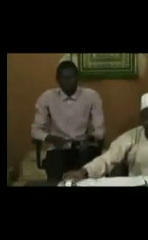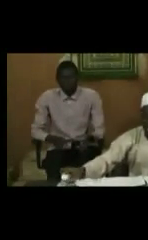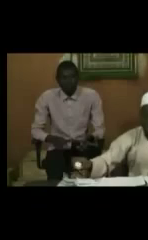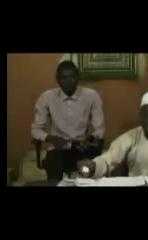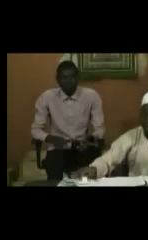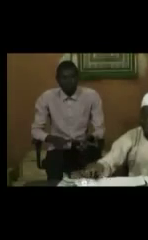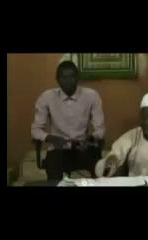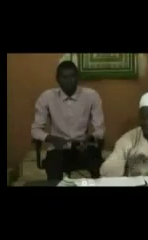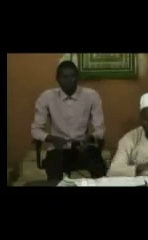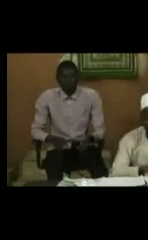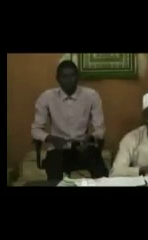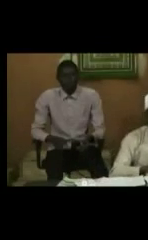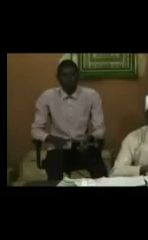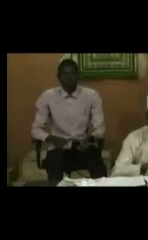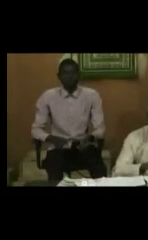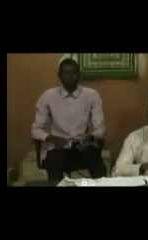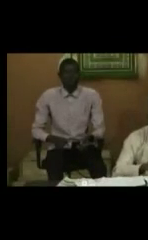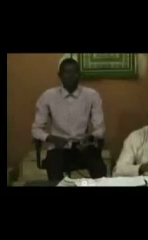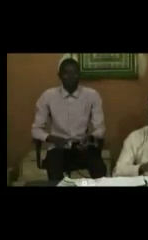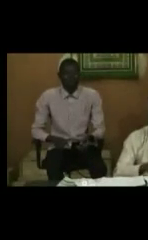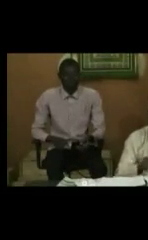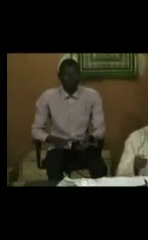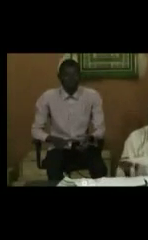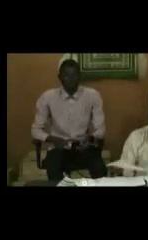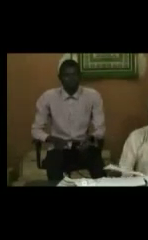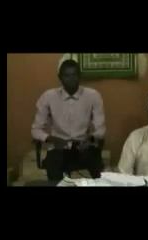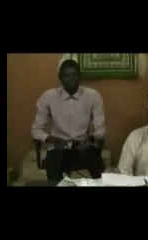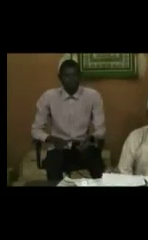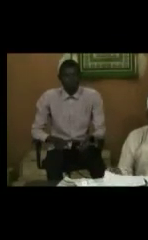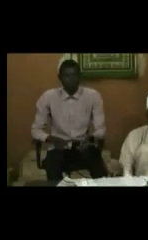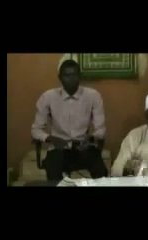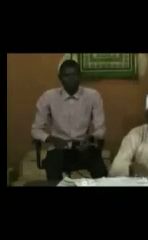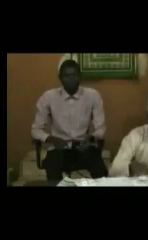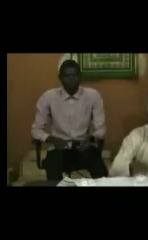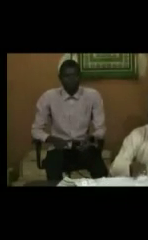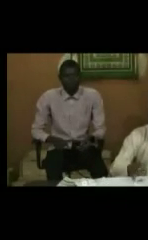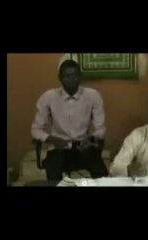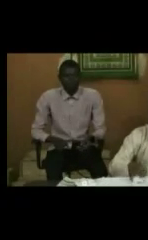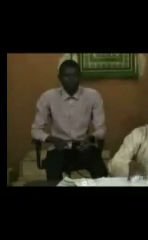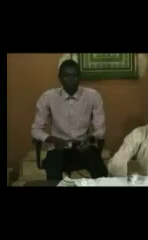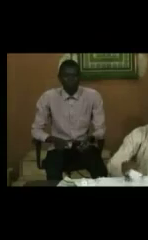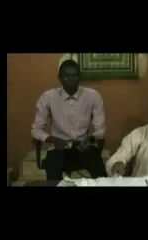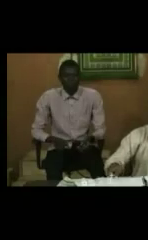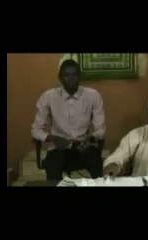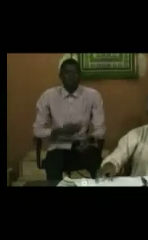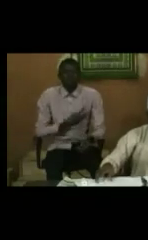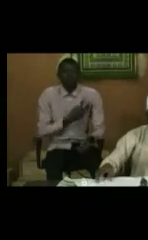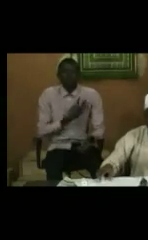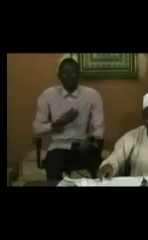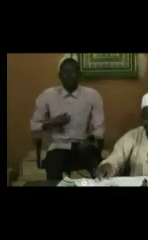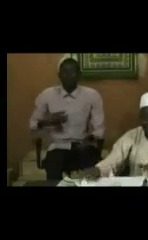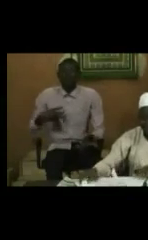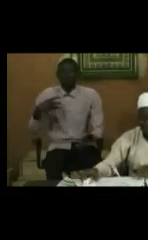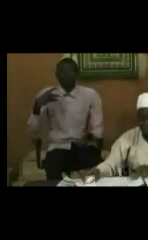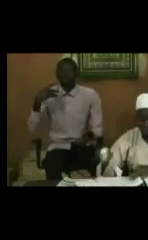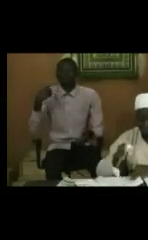ti anabi ran pe ko wa pe wa lo ba pariwo to lo logun lo so pe